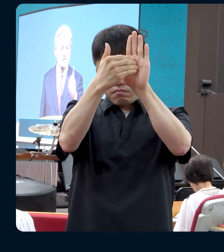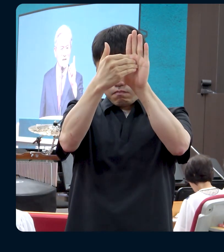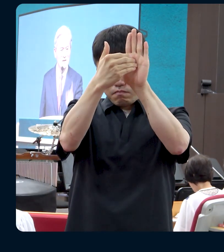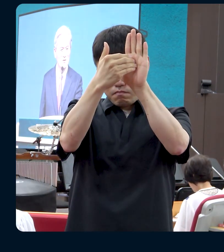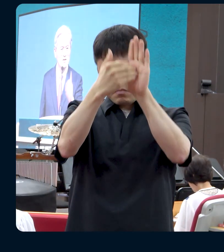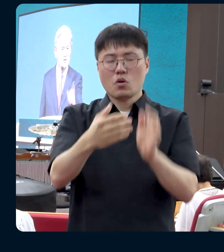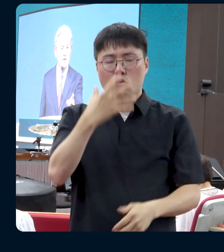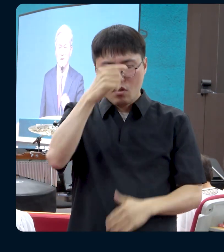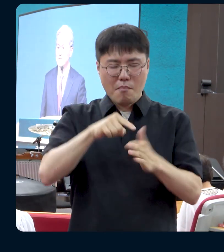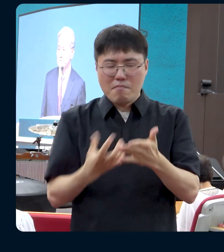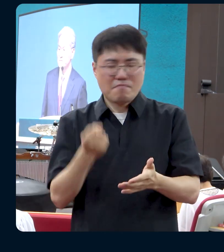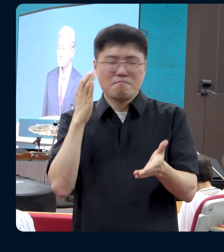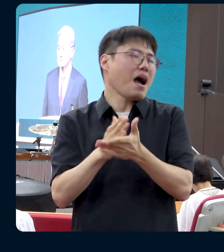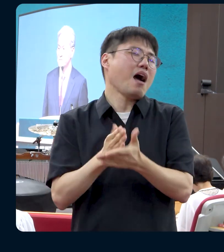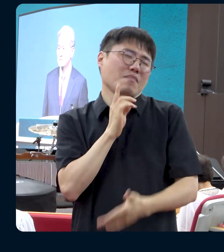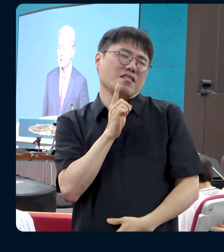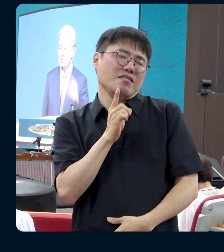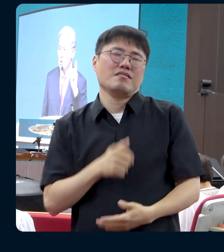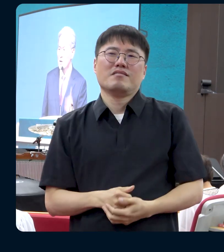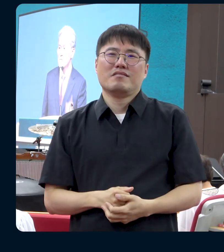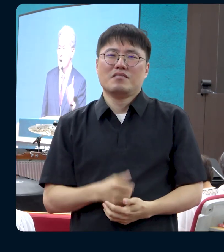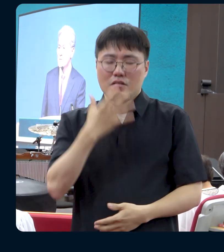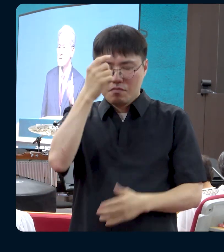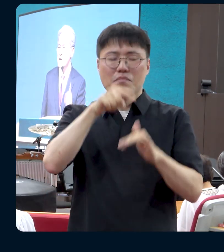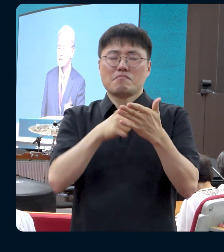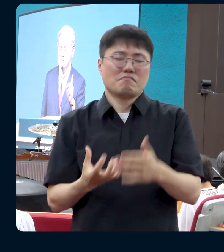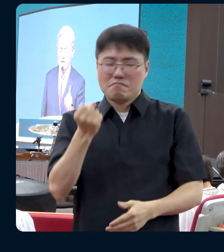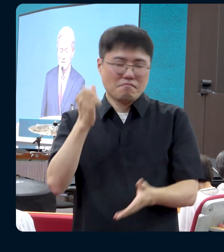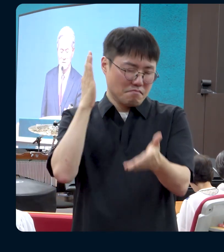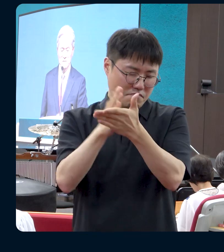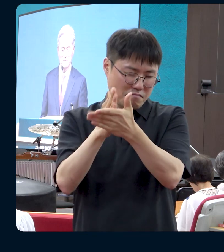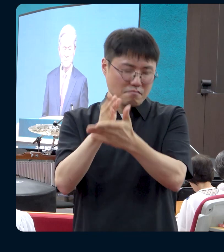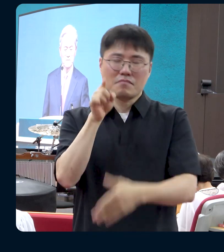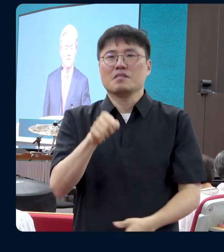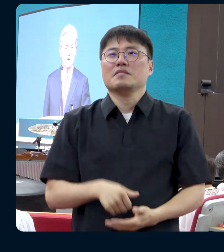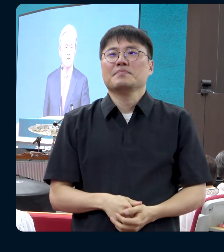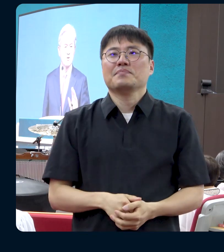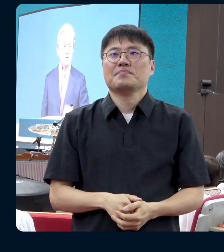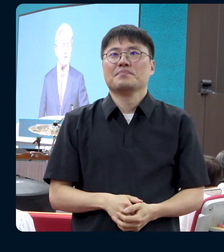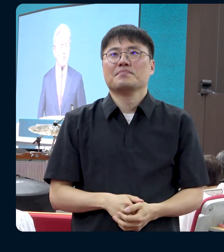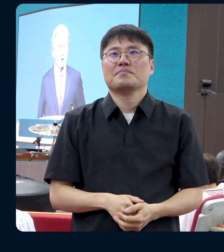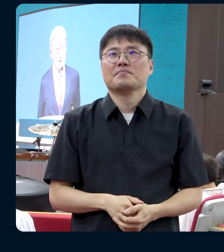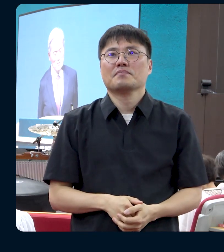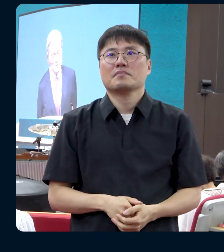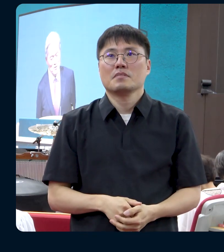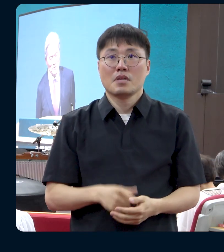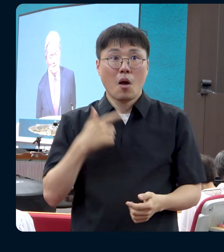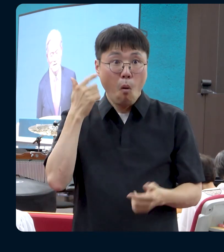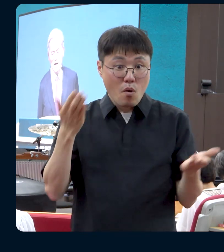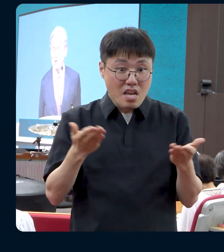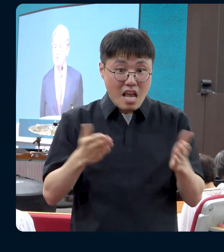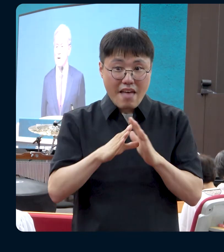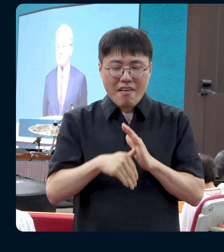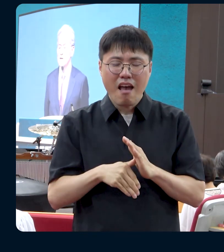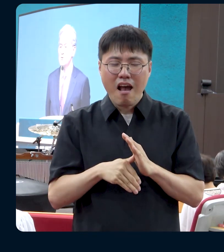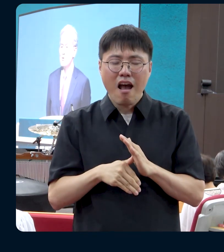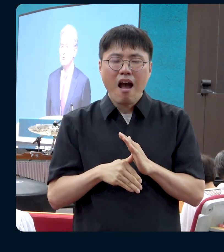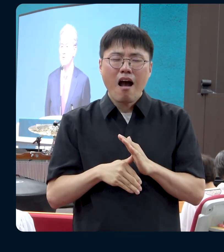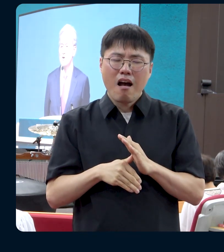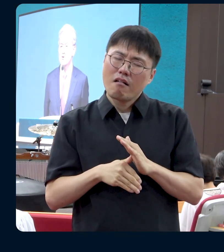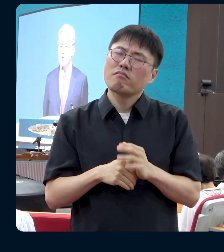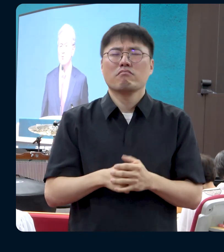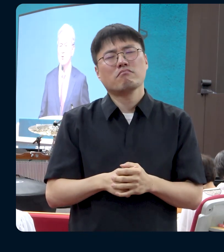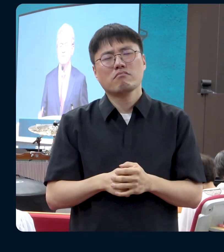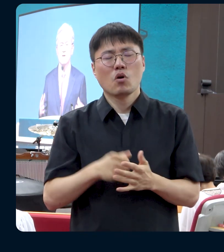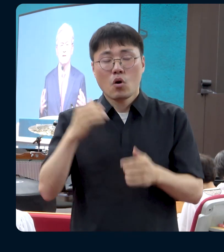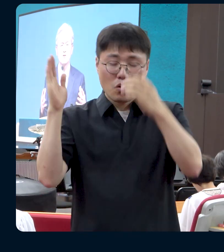마음을 가지지 않는 것, 이거예요. 교만한 마음을 가지지 않는 것. 저는 목회를 하면서 아주 많은